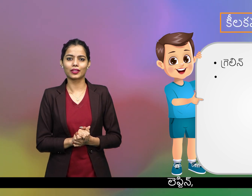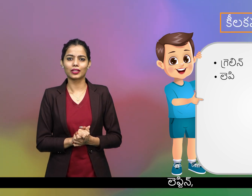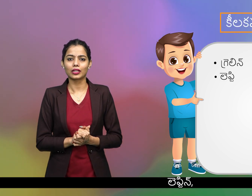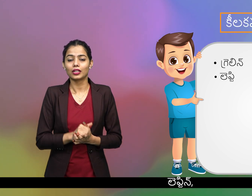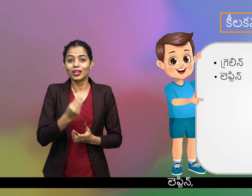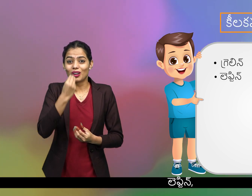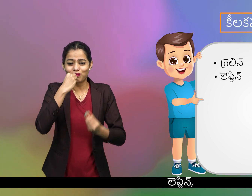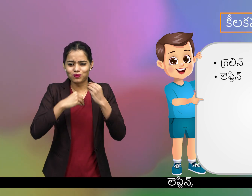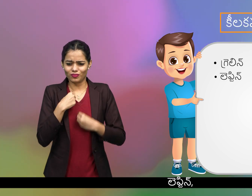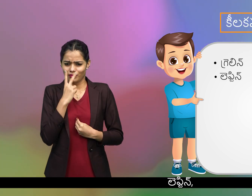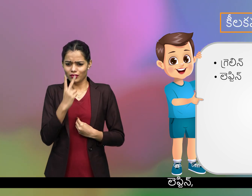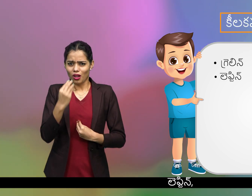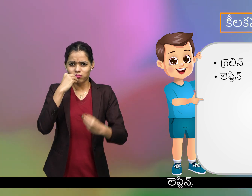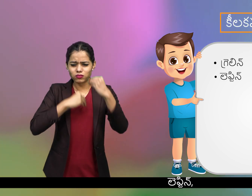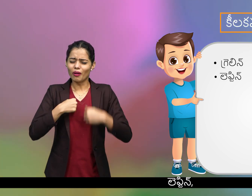లెప్టిన్,